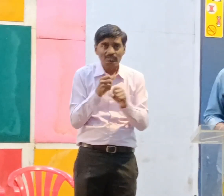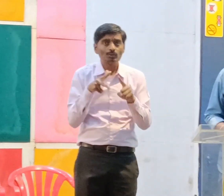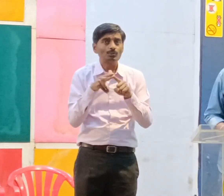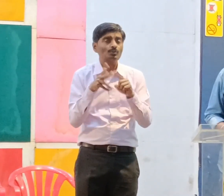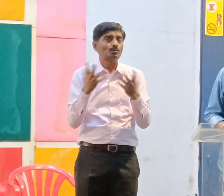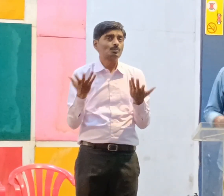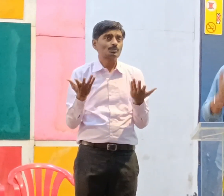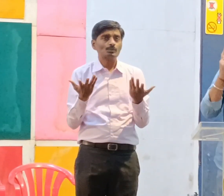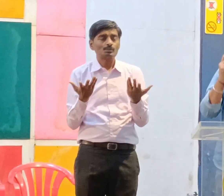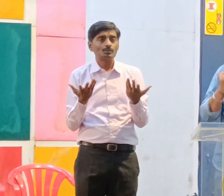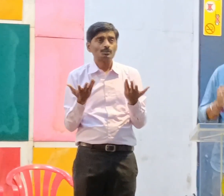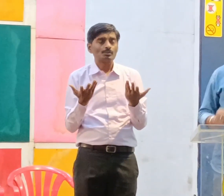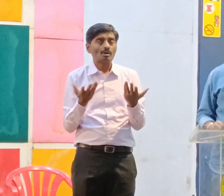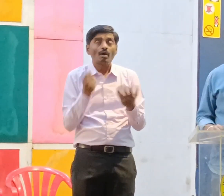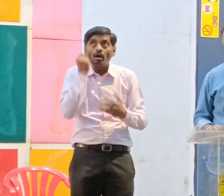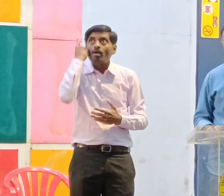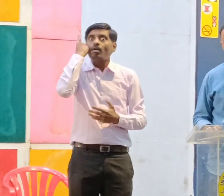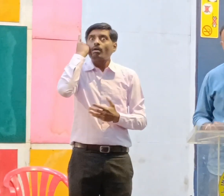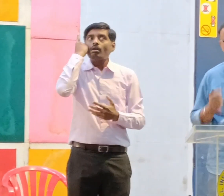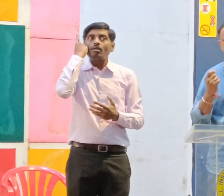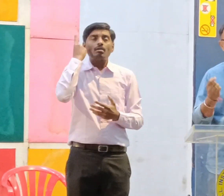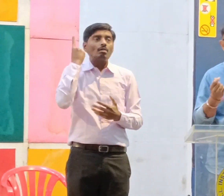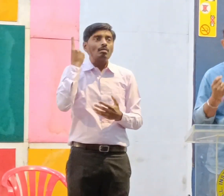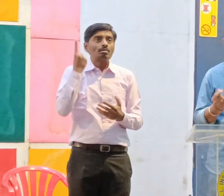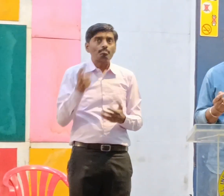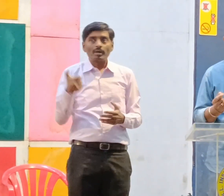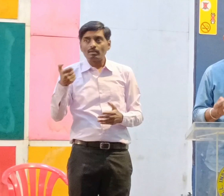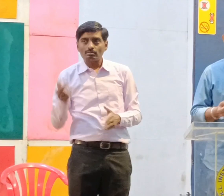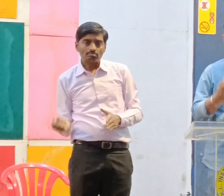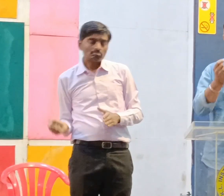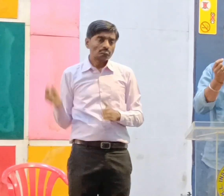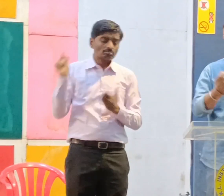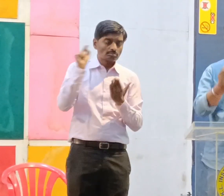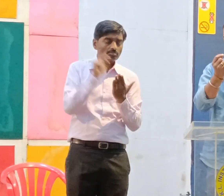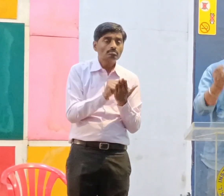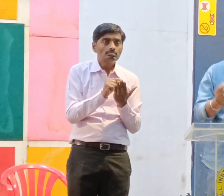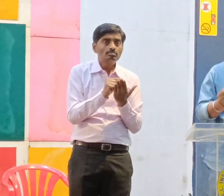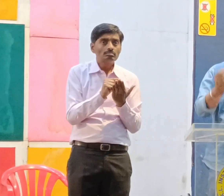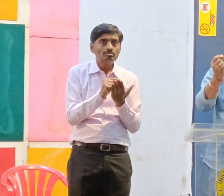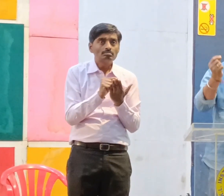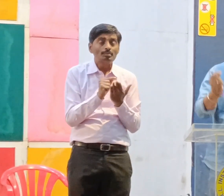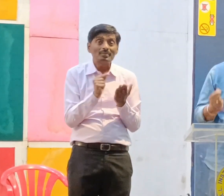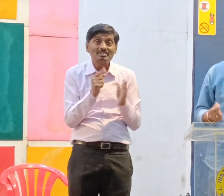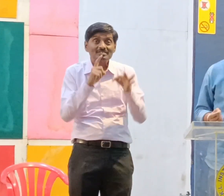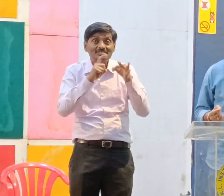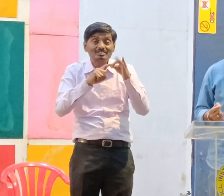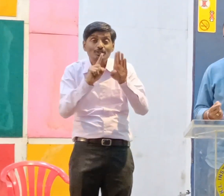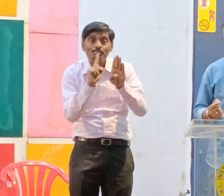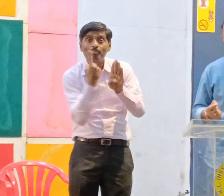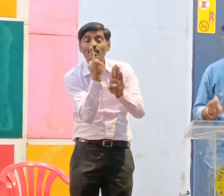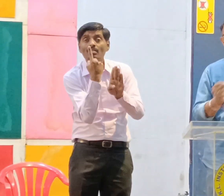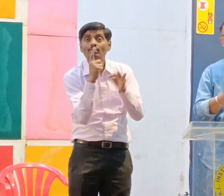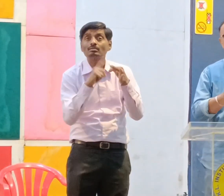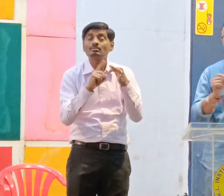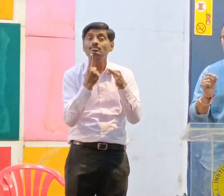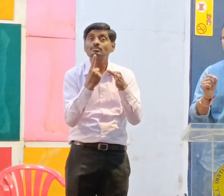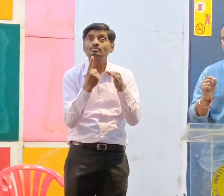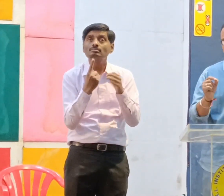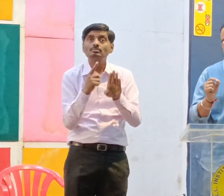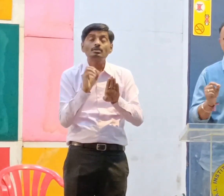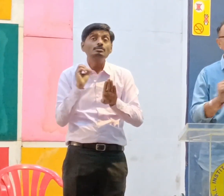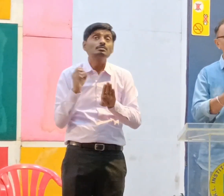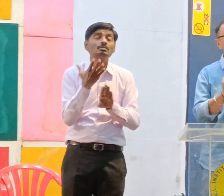છે અને તરત એને લાઈટ થઈ એને પેન લીધી અને જ્યાંથી એને પહેલા પ્રશ્નનો જવાબ લખ્યો હતો ને ત્યાં